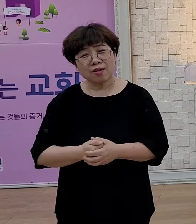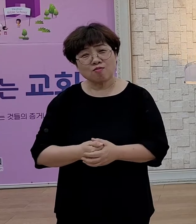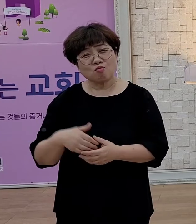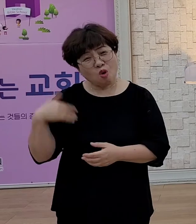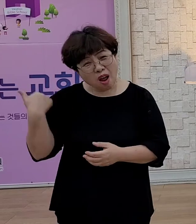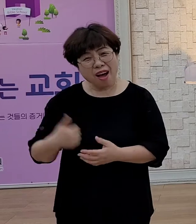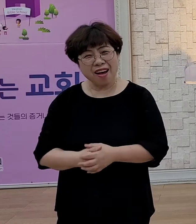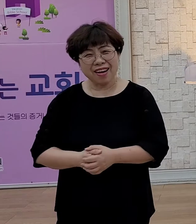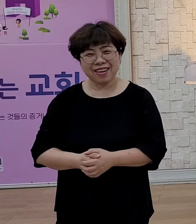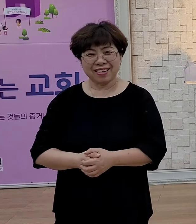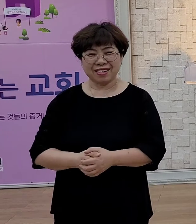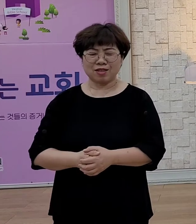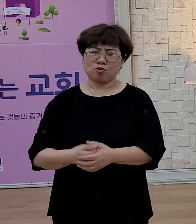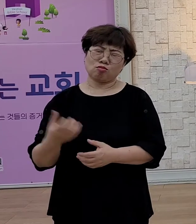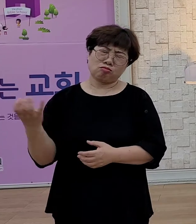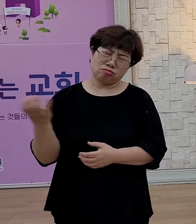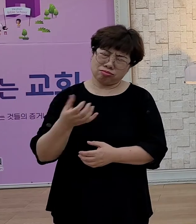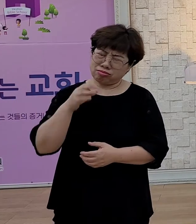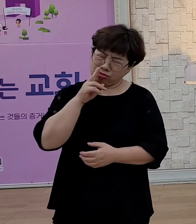얼마나 고통스러워요.